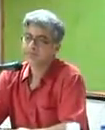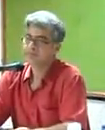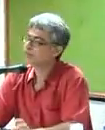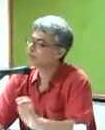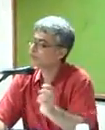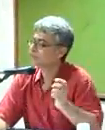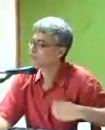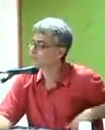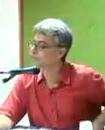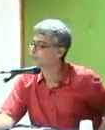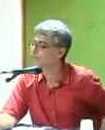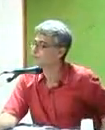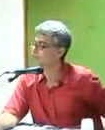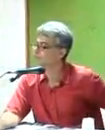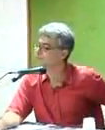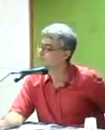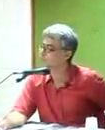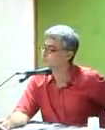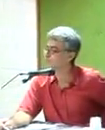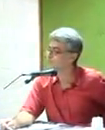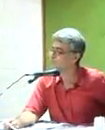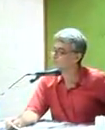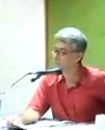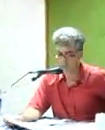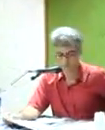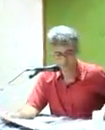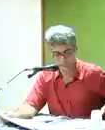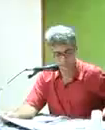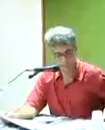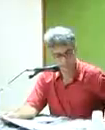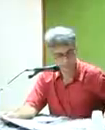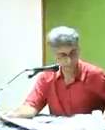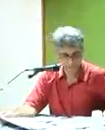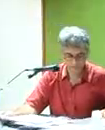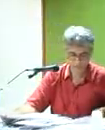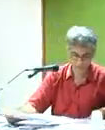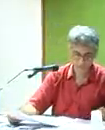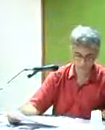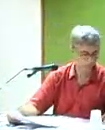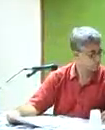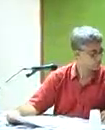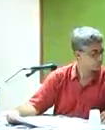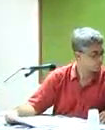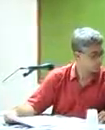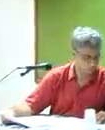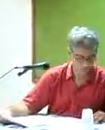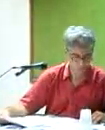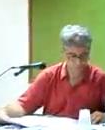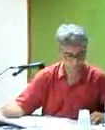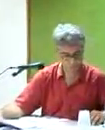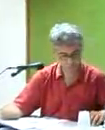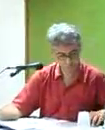ek individual ke bhi cases hain ki jahan ek ladki thi usko wo wheelchair pe thi, उसको हॉस्टल